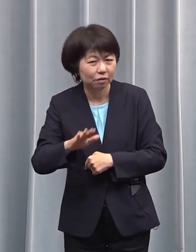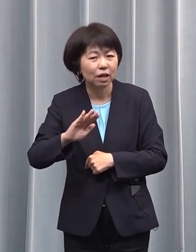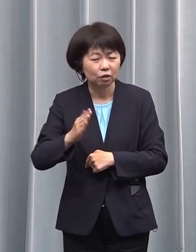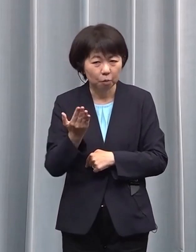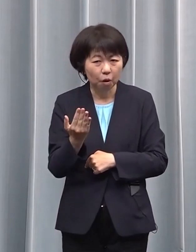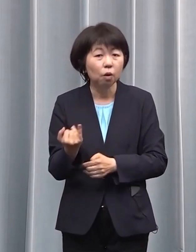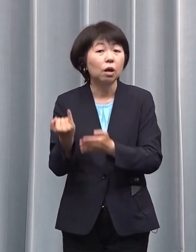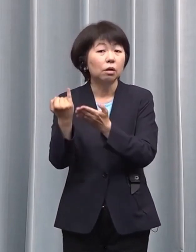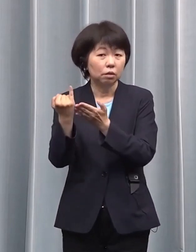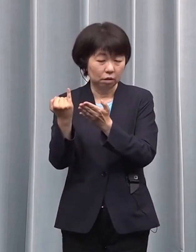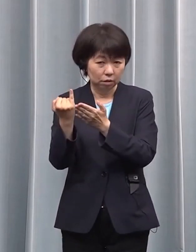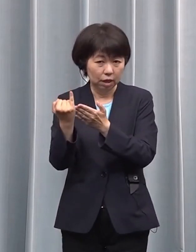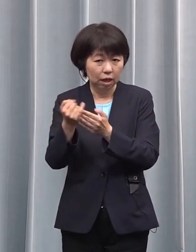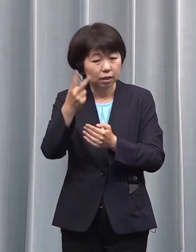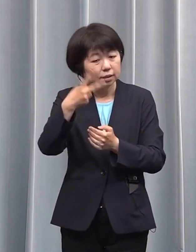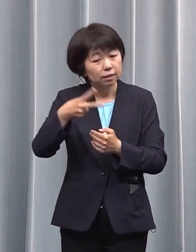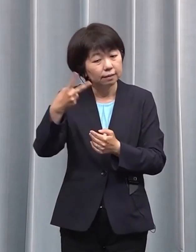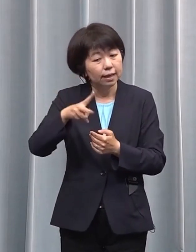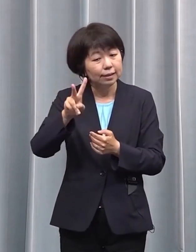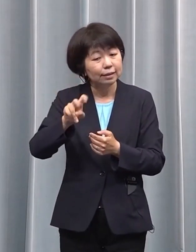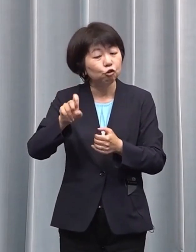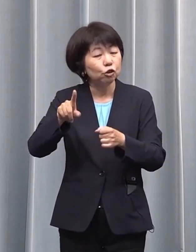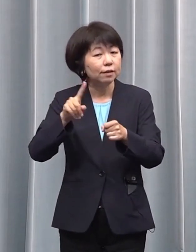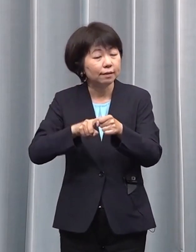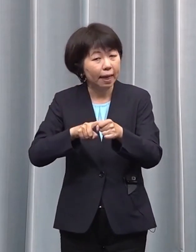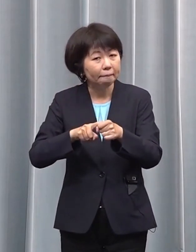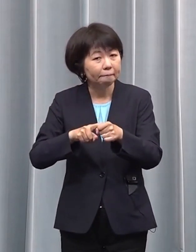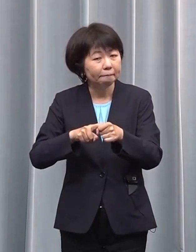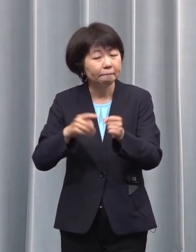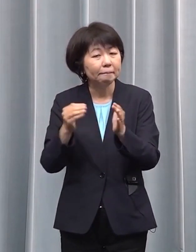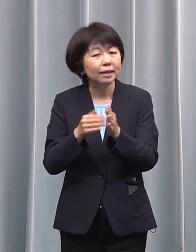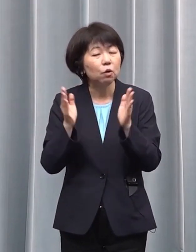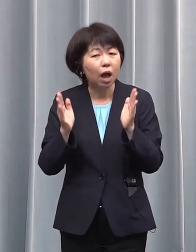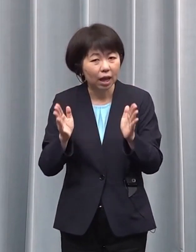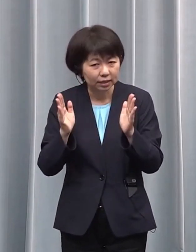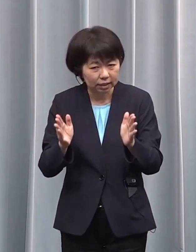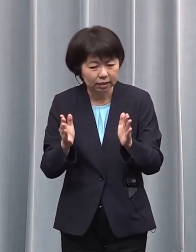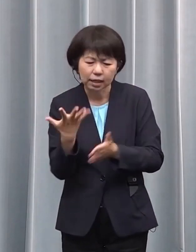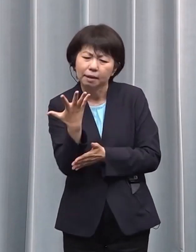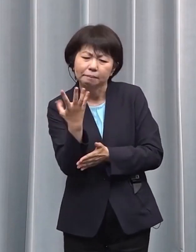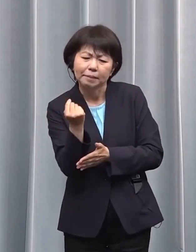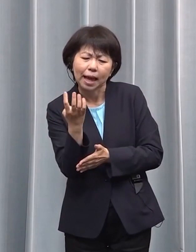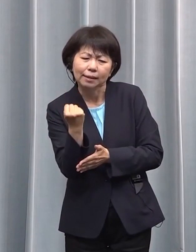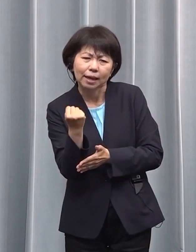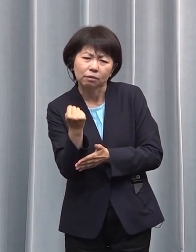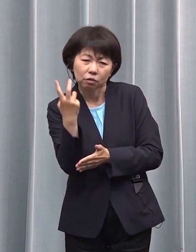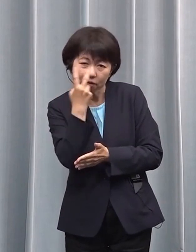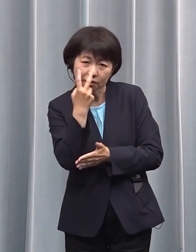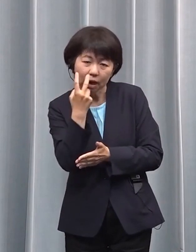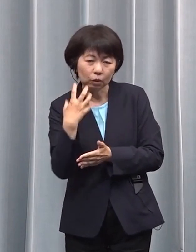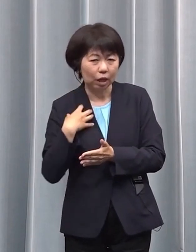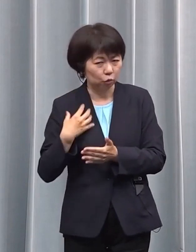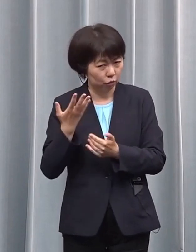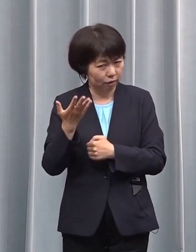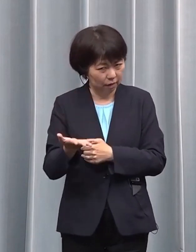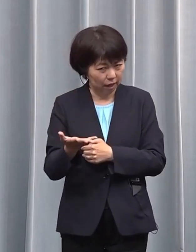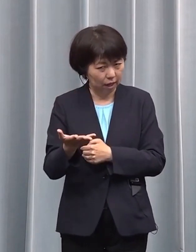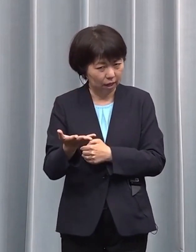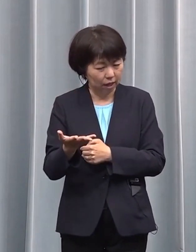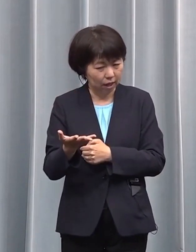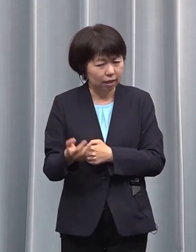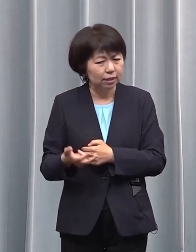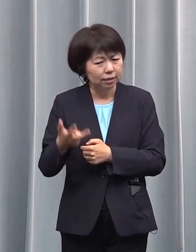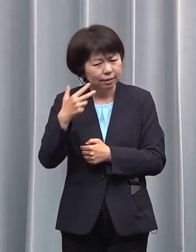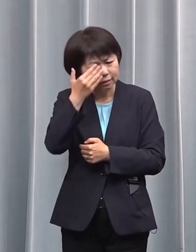年までにどういう何件さ、審議をしていたかとかですね、2021年以降の数字はようやく先週出してきました